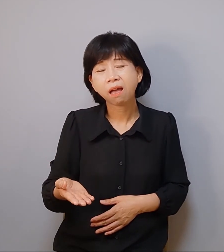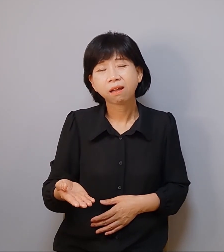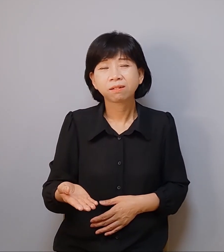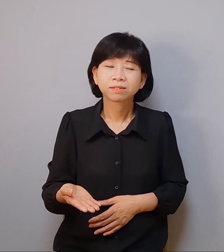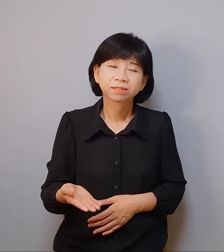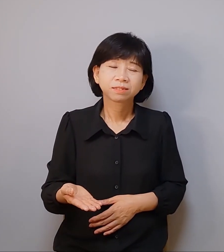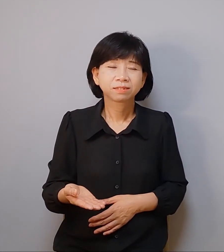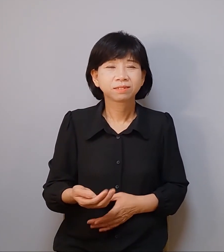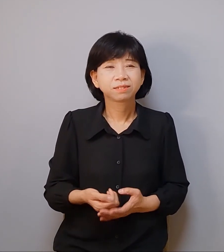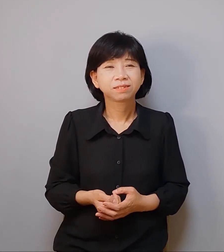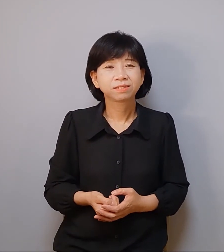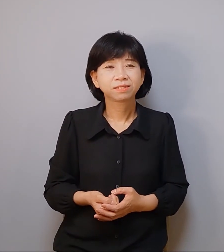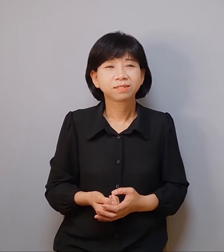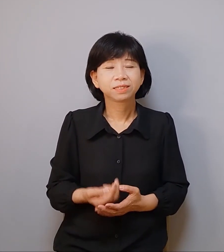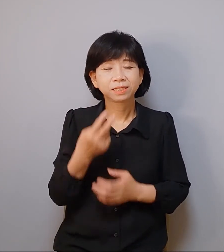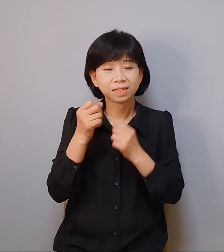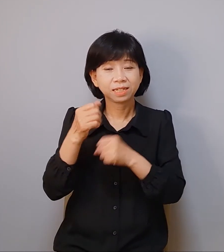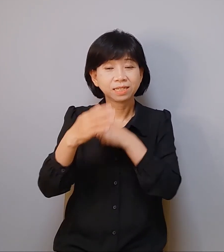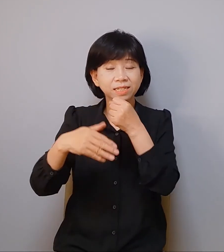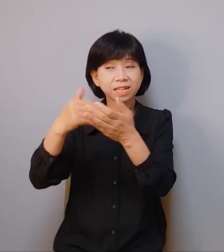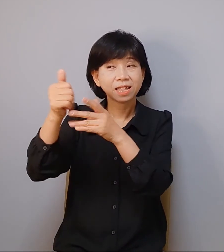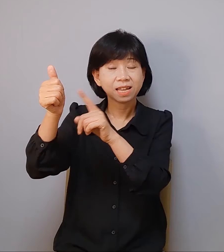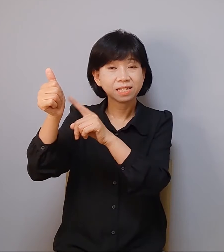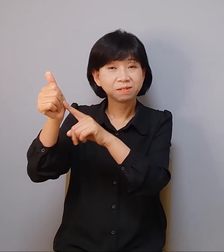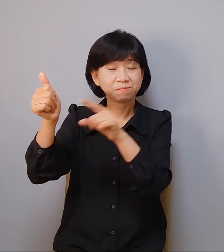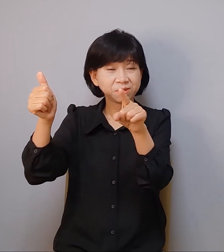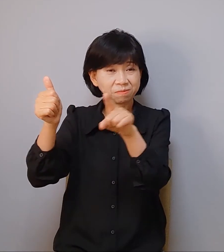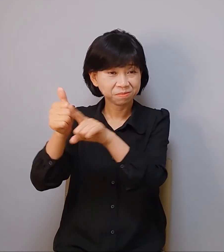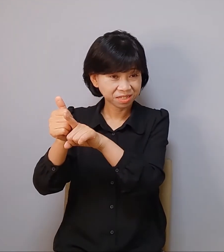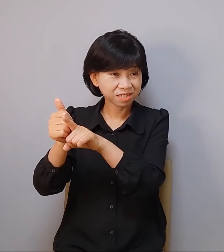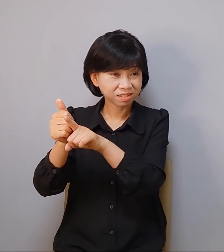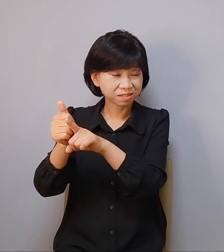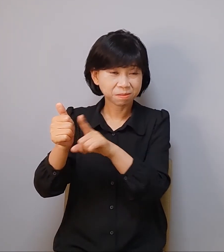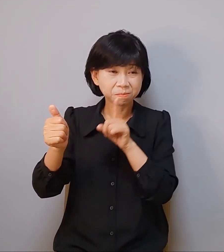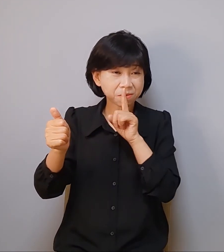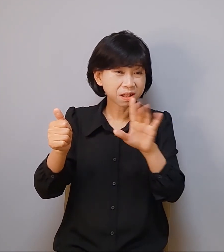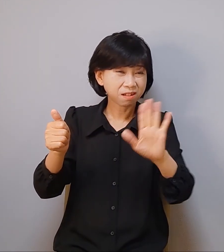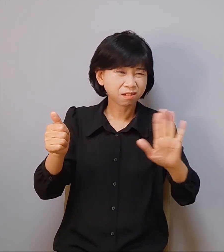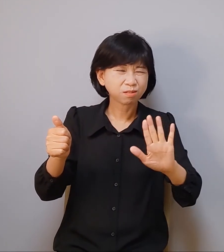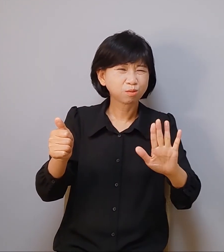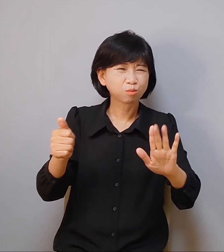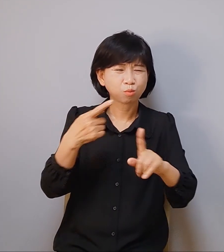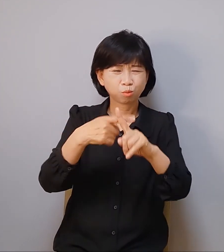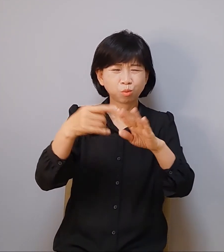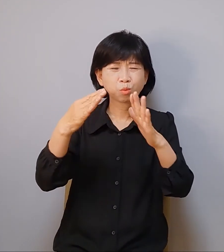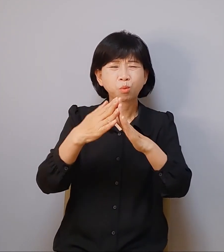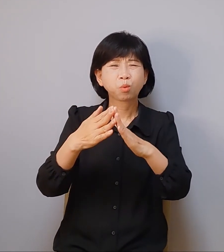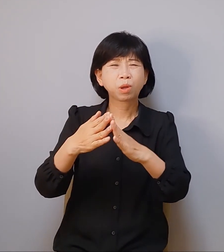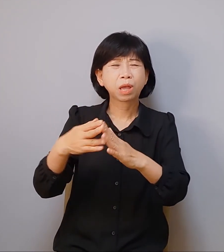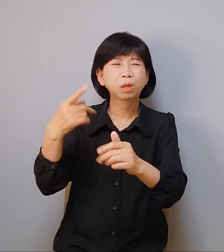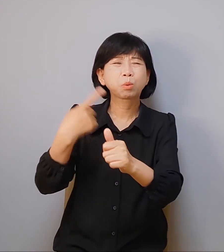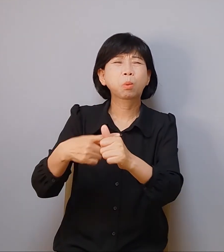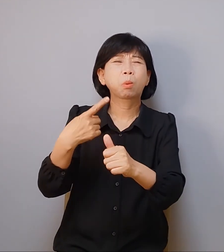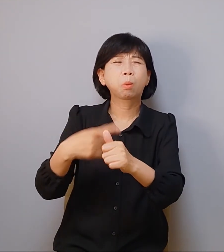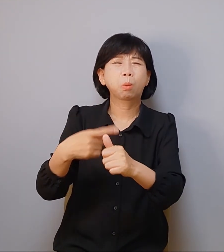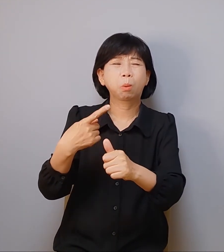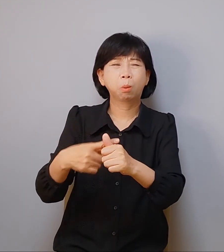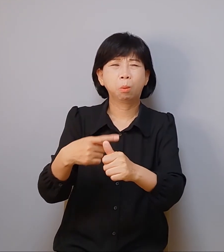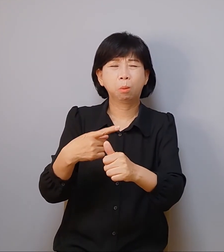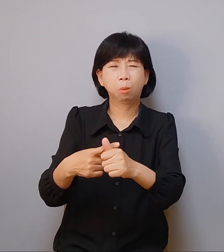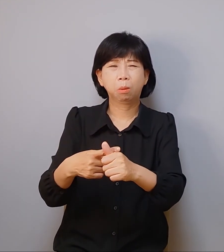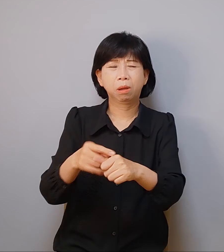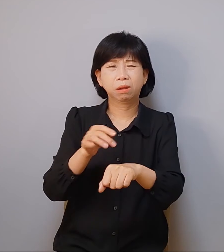우리의 살아계신 하나님을 믿어서 그들이 하는 말이 아니고 교회를 조롱하는 겁니다. 나무만 보고 무슨